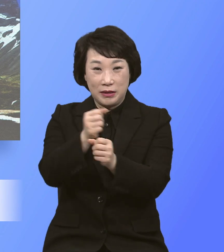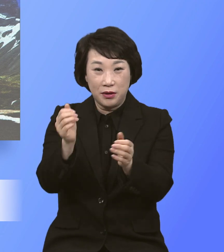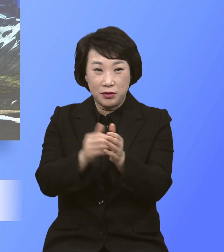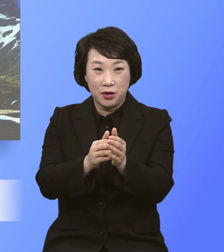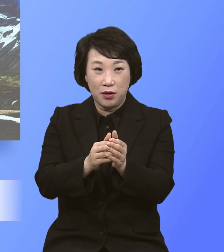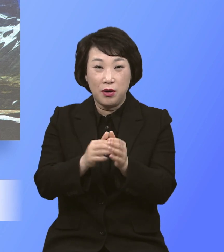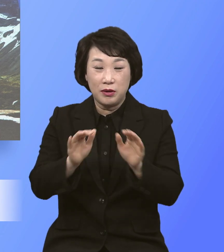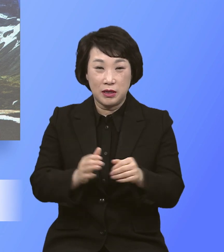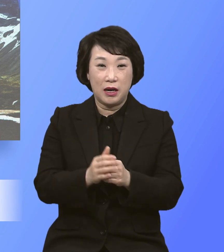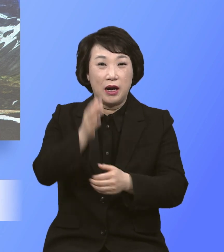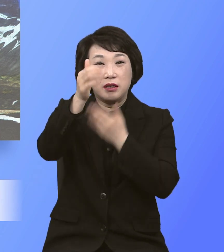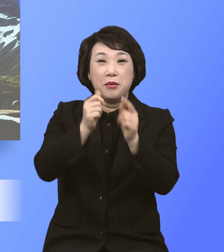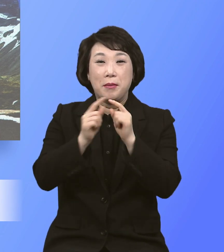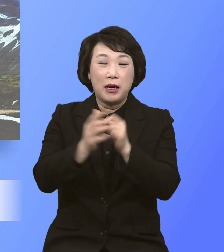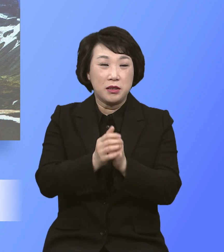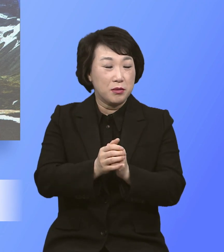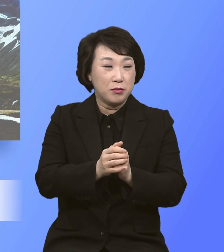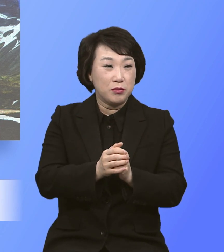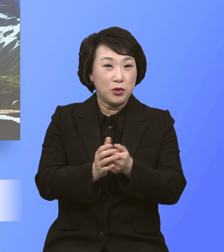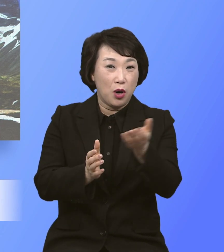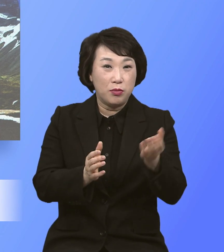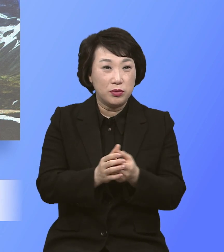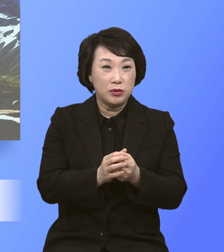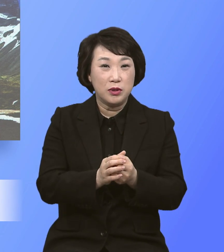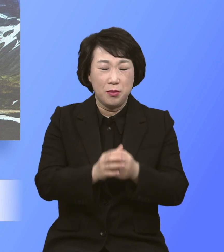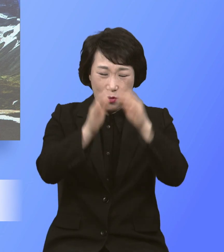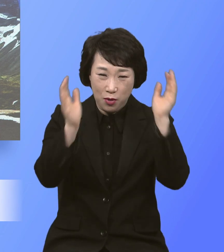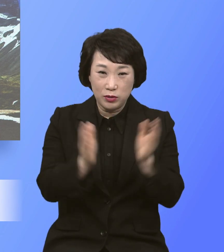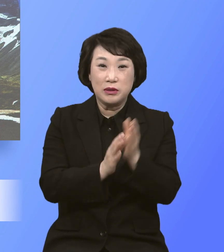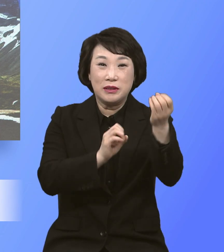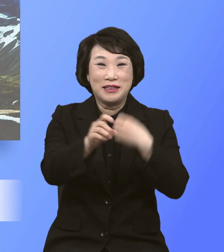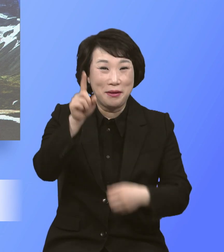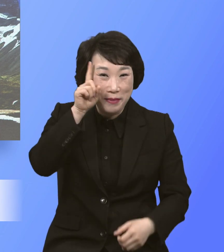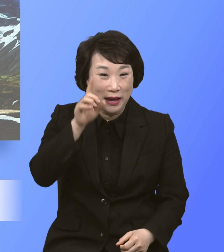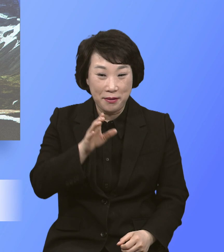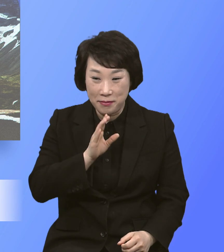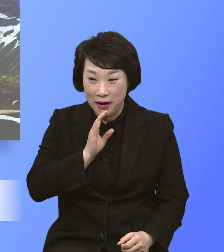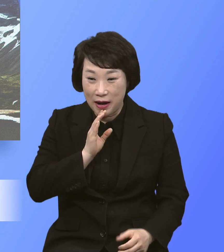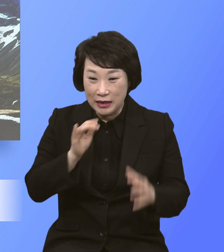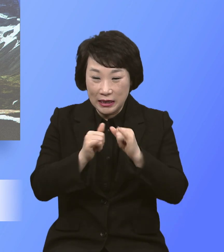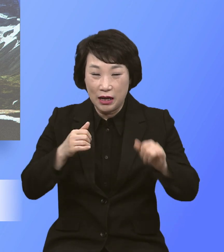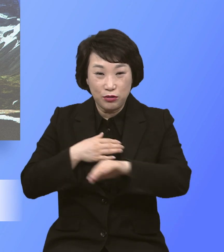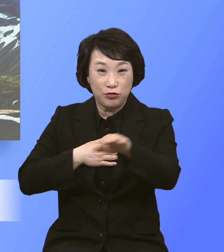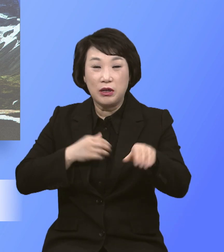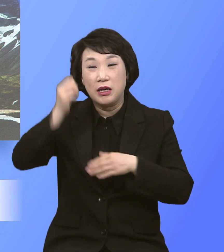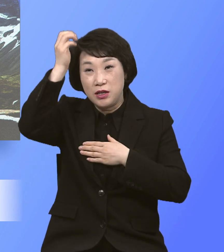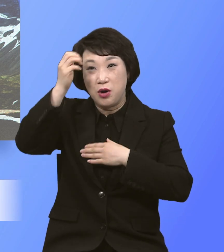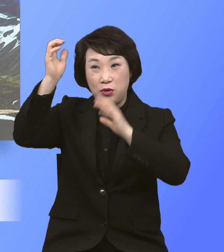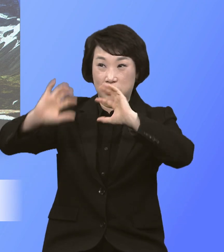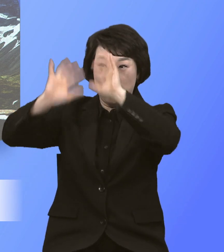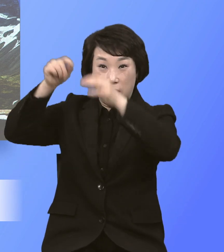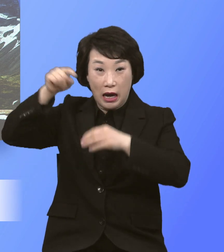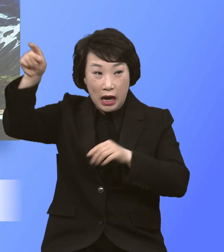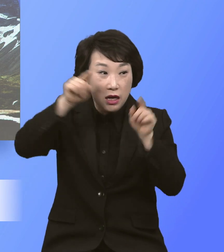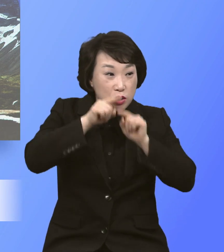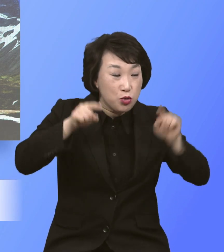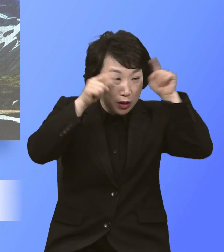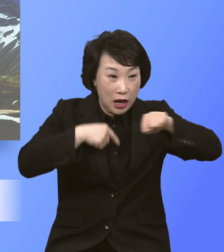말씀이 안 되는 것은 아무것도 없다. 인간의 영혼이 천국에 가느냐 지옥에